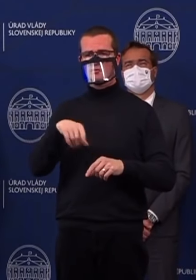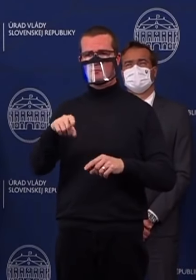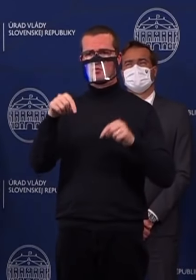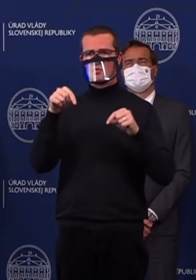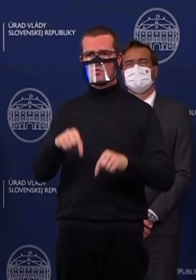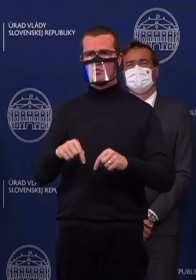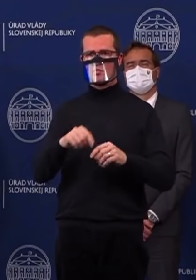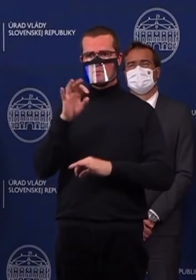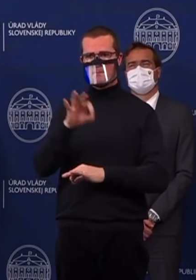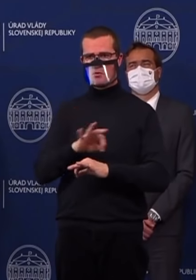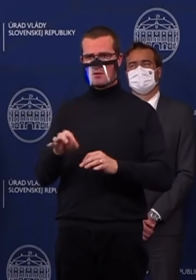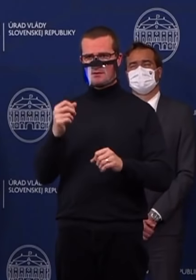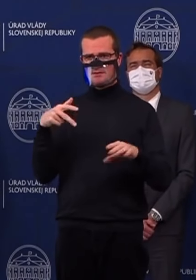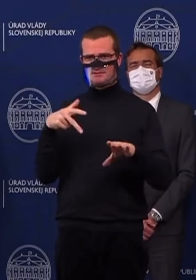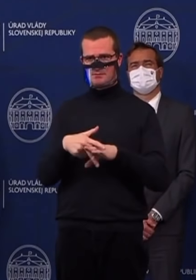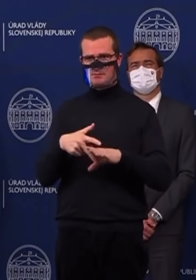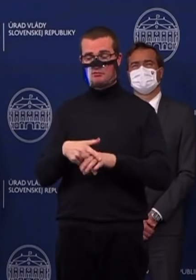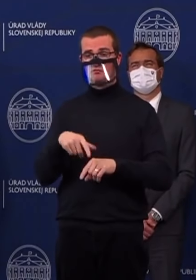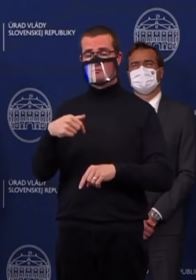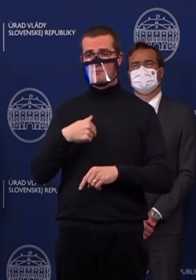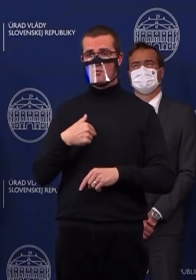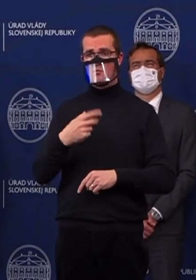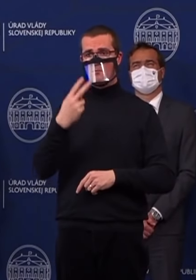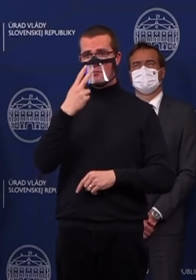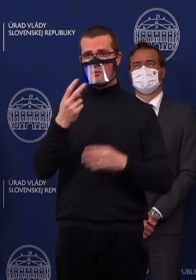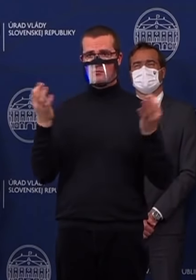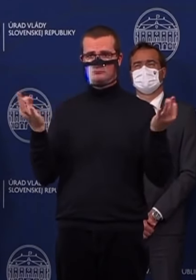túto operáciu zabezpečovali a z môjho pohľadu samozrejme